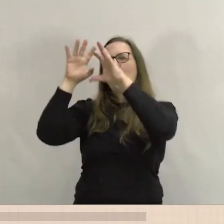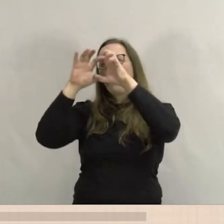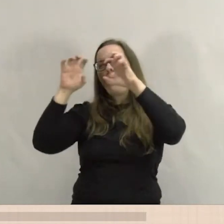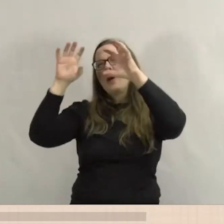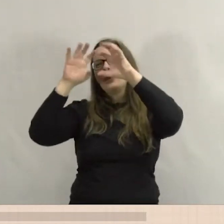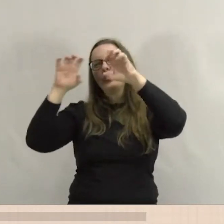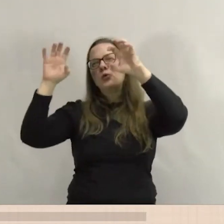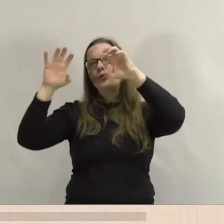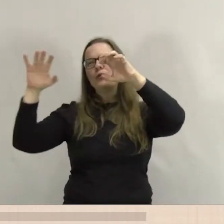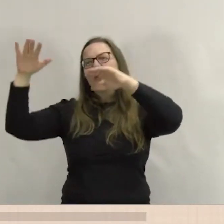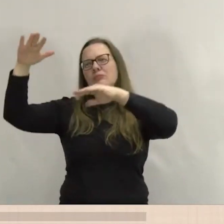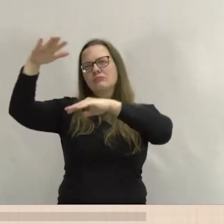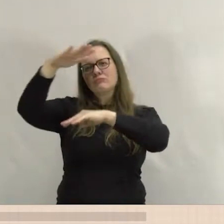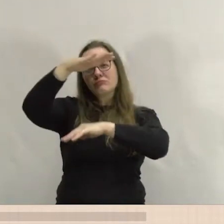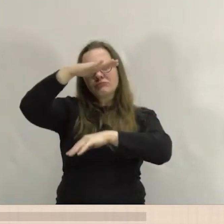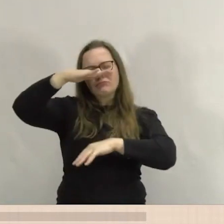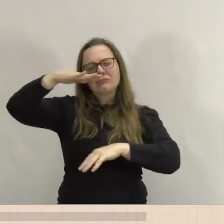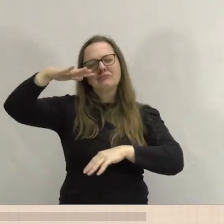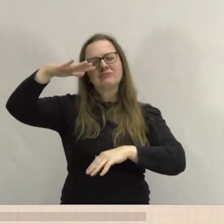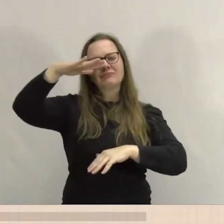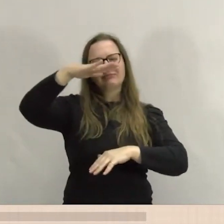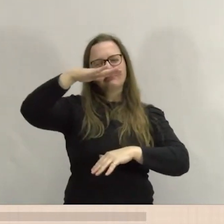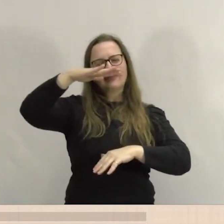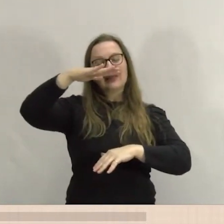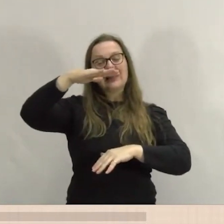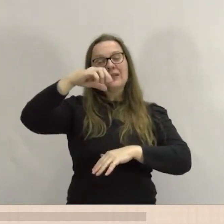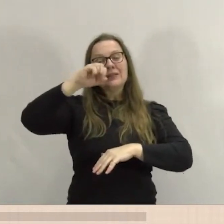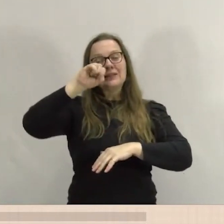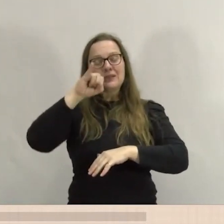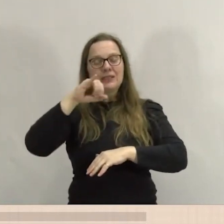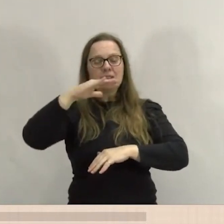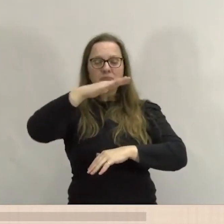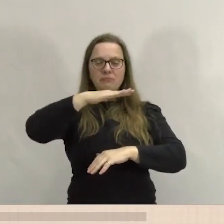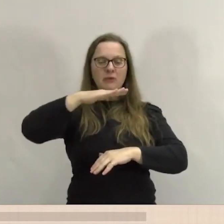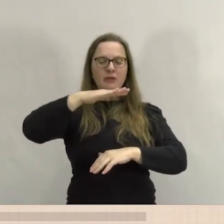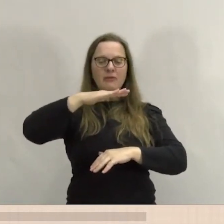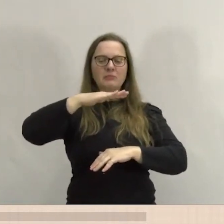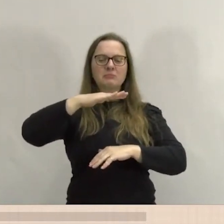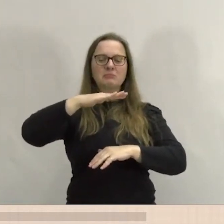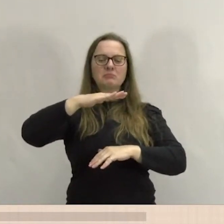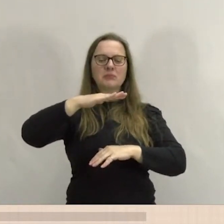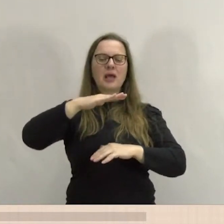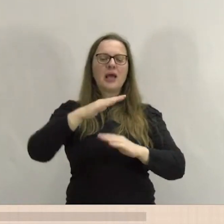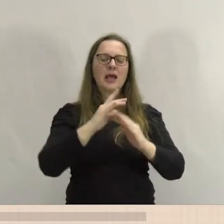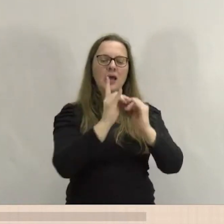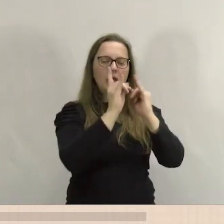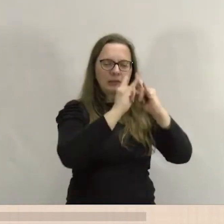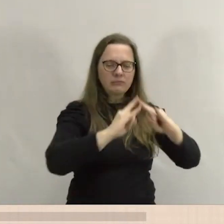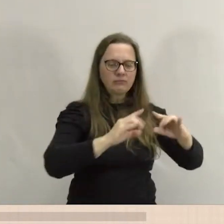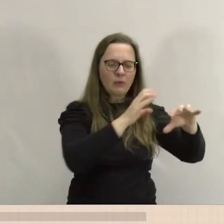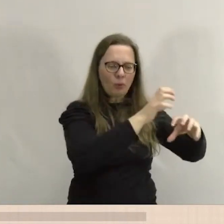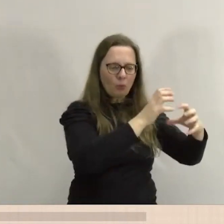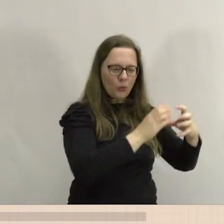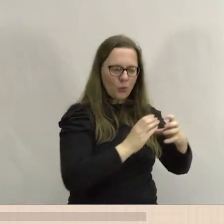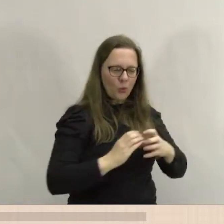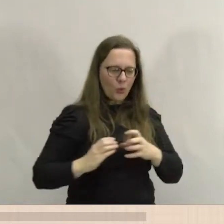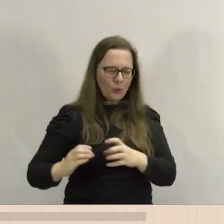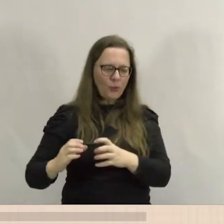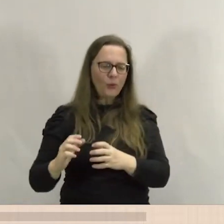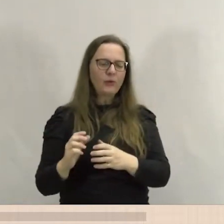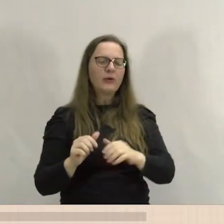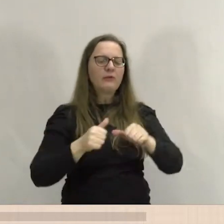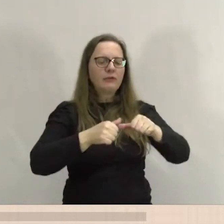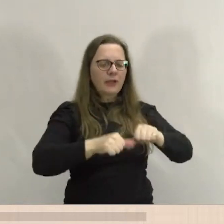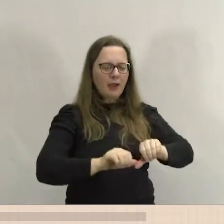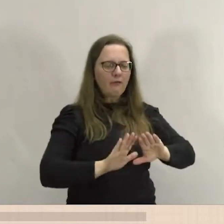do Senhor. Os filhos de Israel partiam e segundo o mandado do Senhor se acampavam por todo o tempo